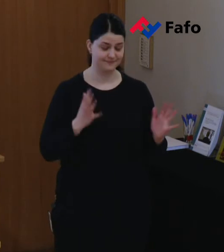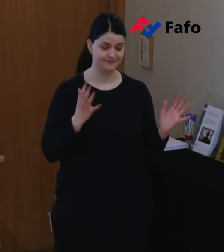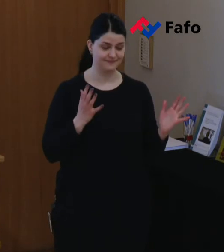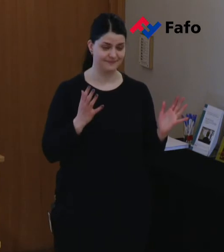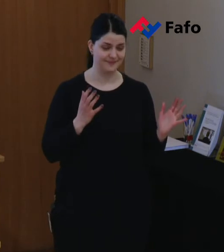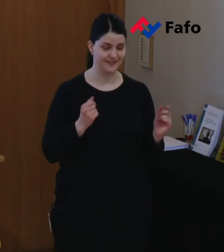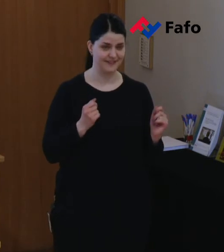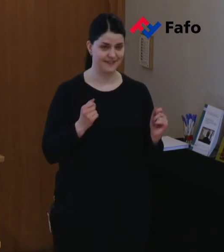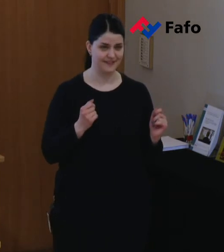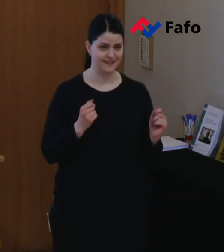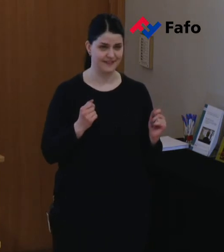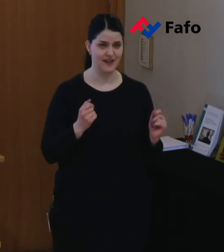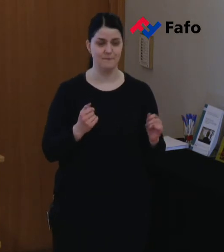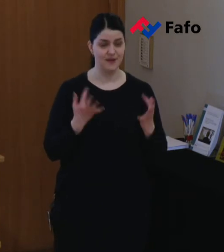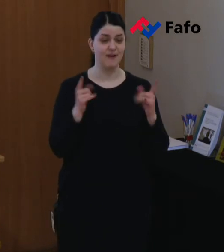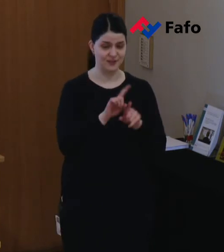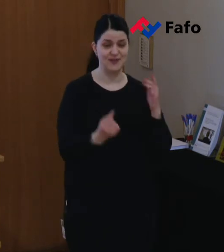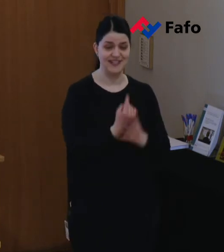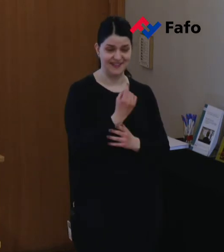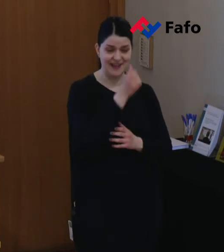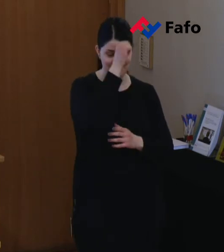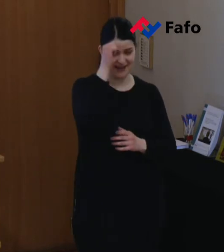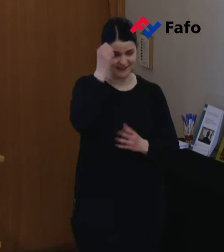det gjør du. Hva det som har skjedd i Bergen og Sandnes, og hva